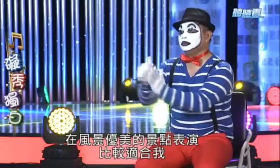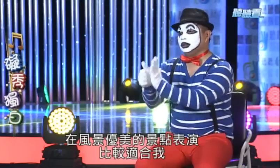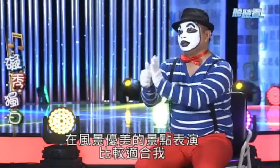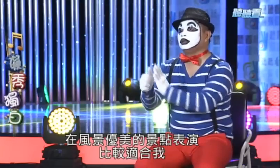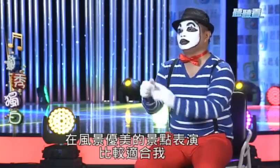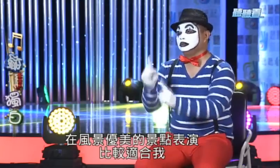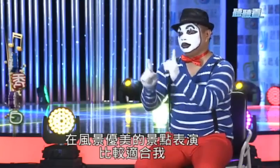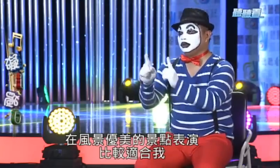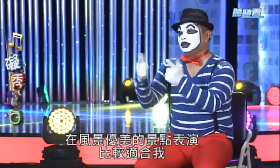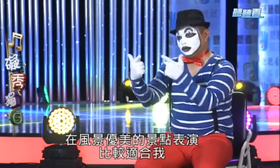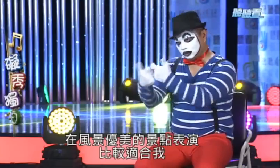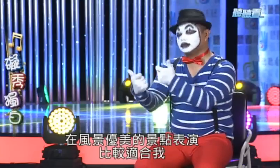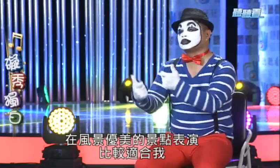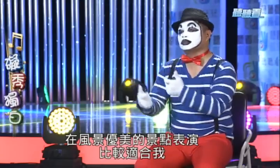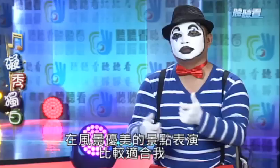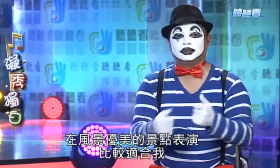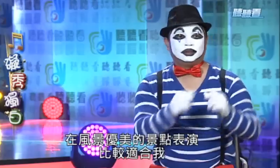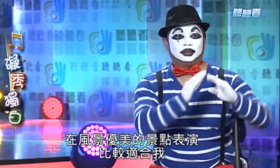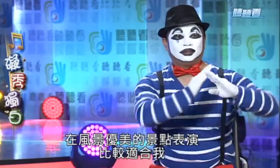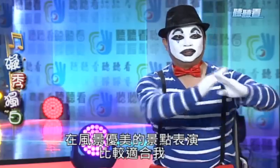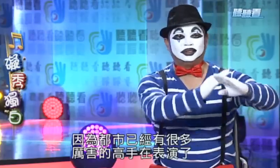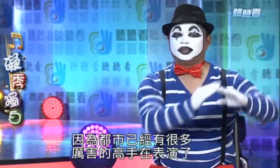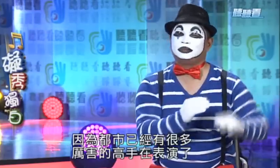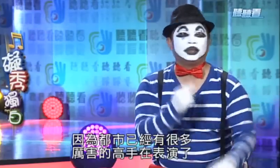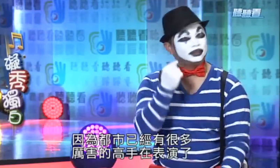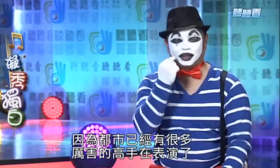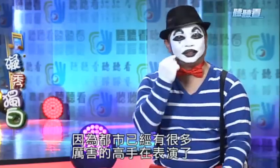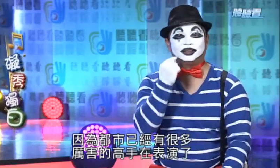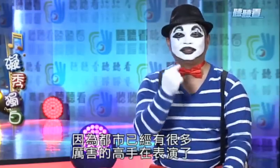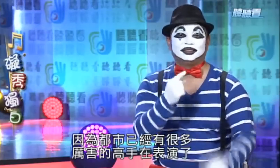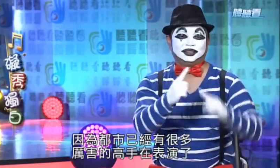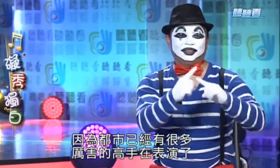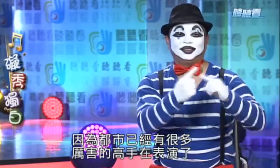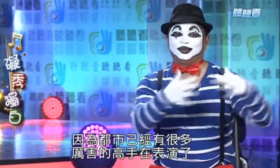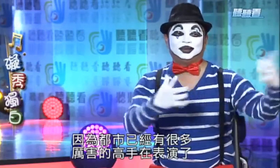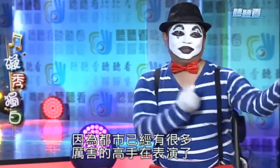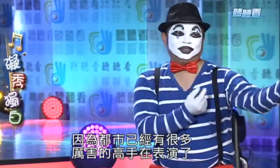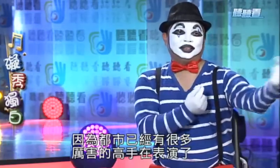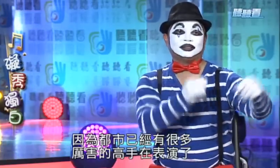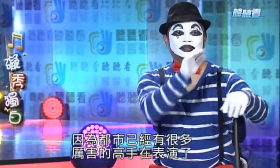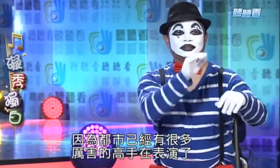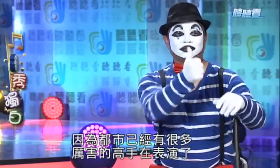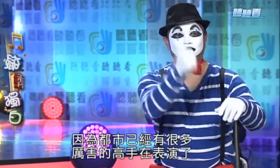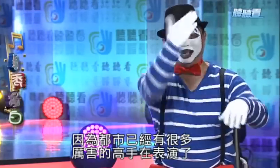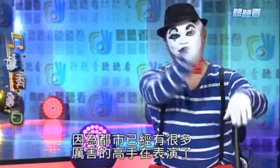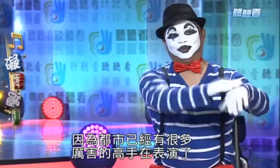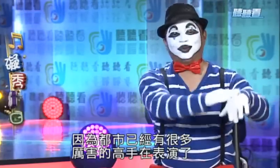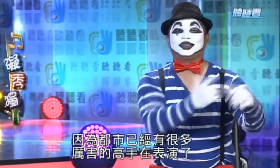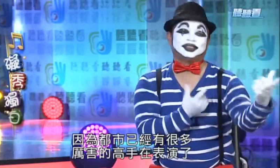的景点表演比较适合我，因为都市已经有很多厉害的高手在表